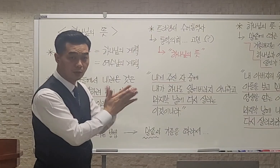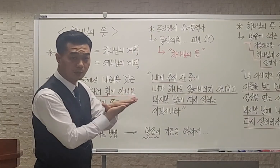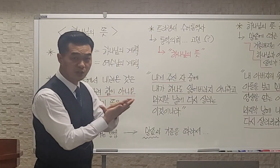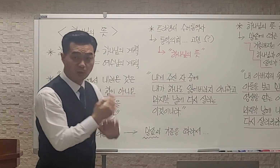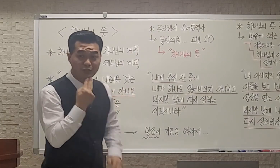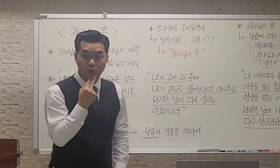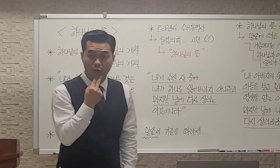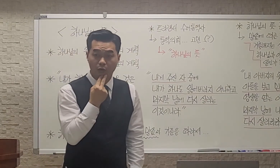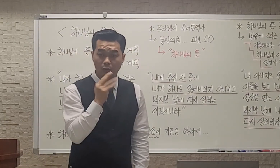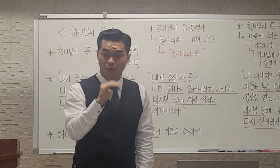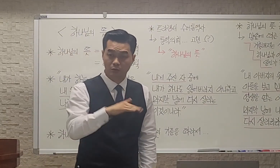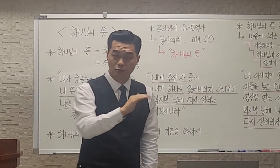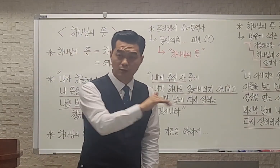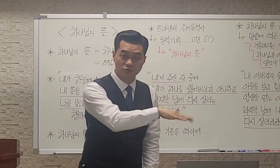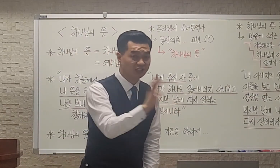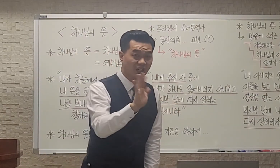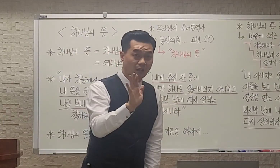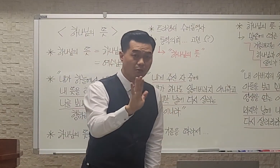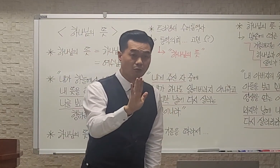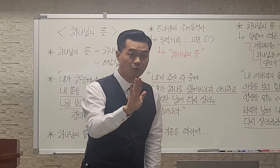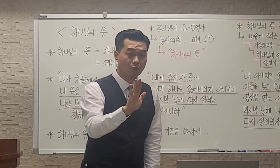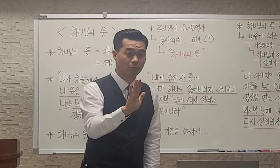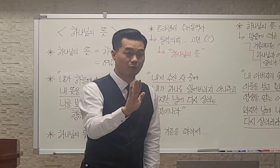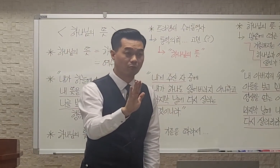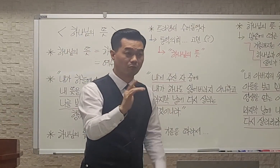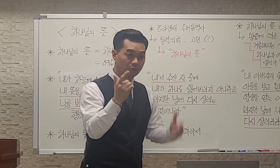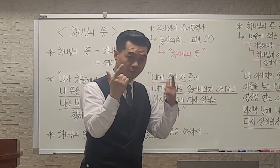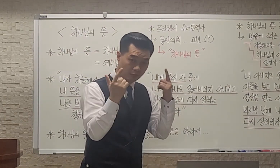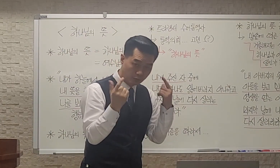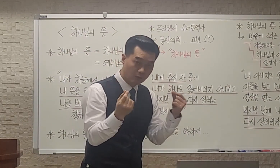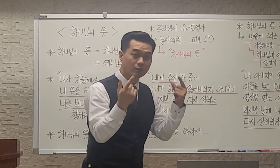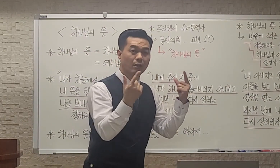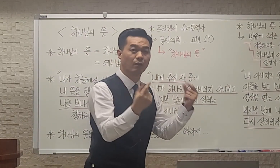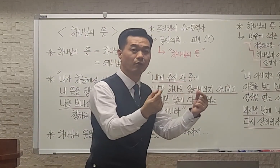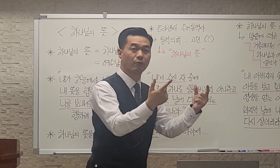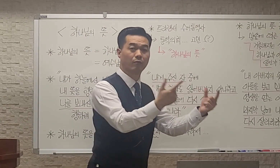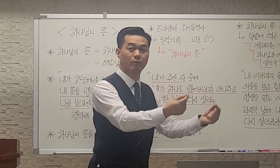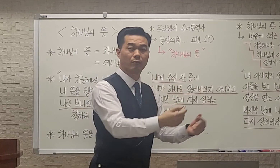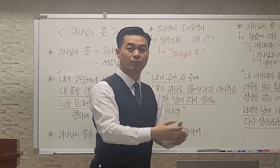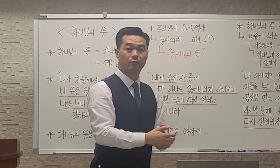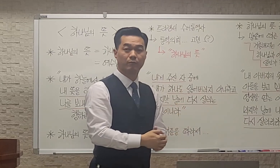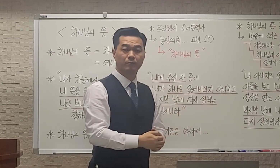변함이 없어요. 들쑥날쑥하지 않아요. 똑같아요.